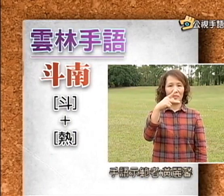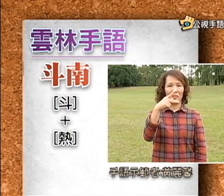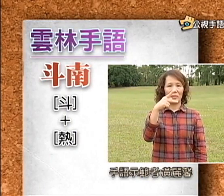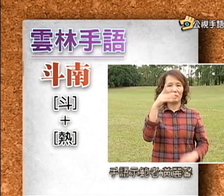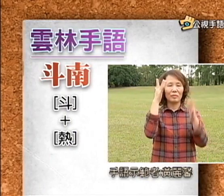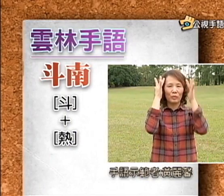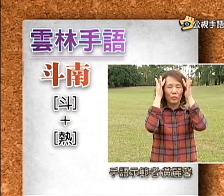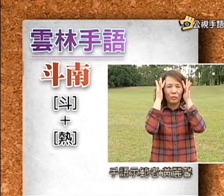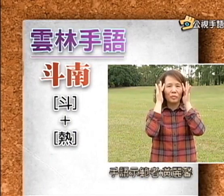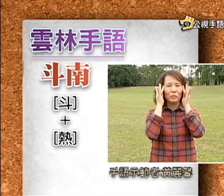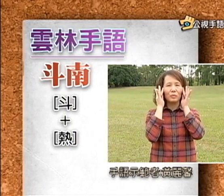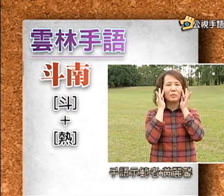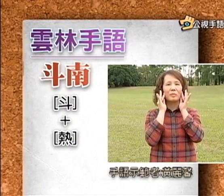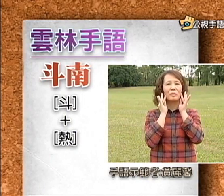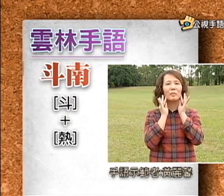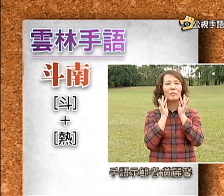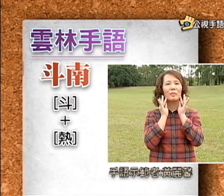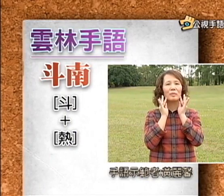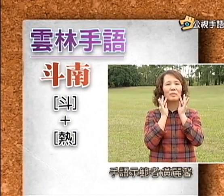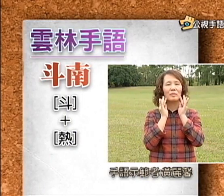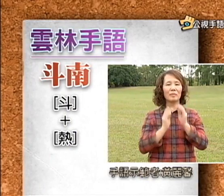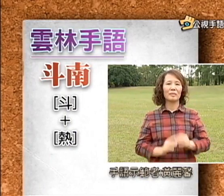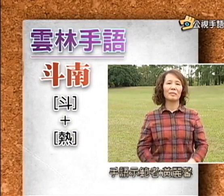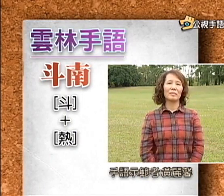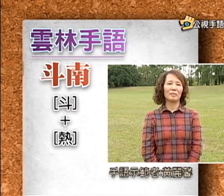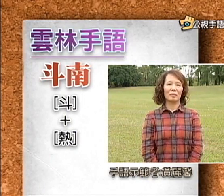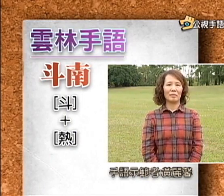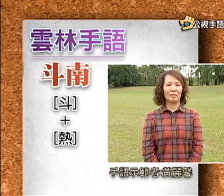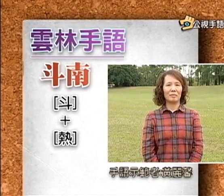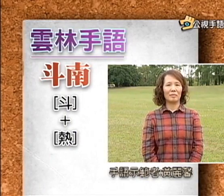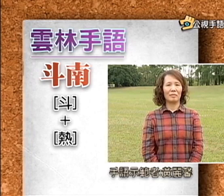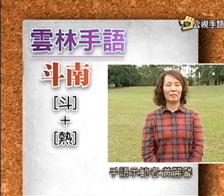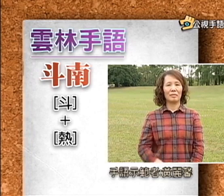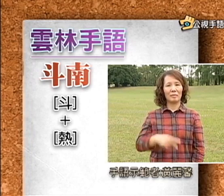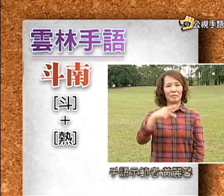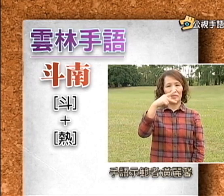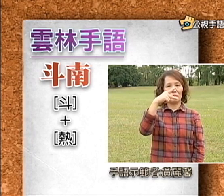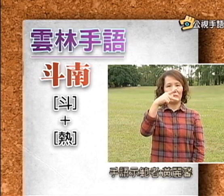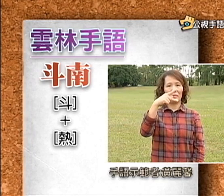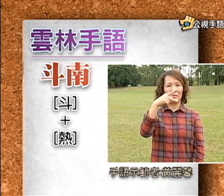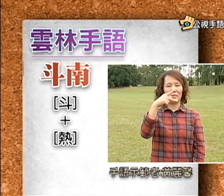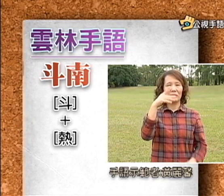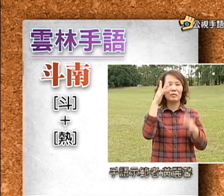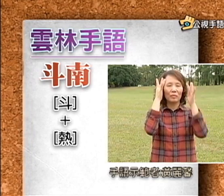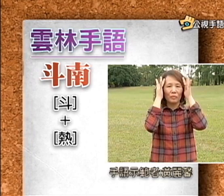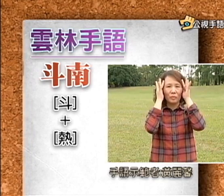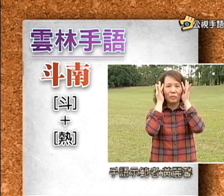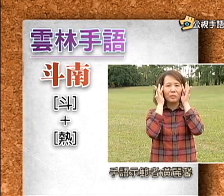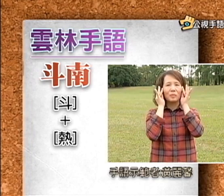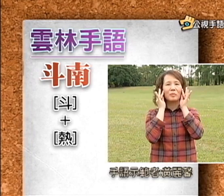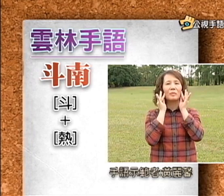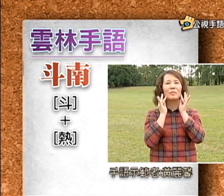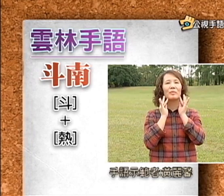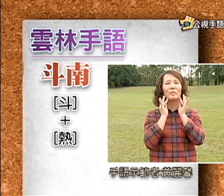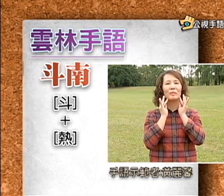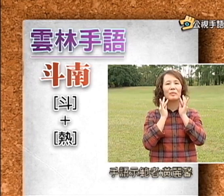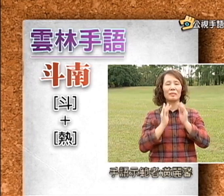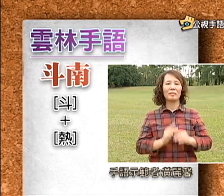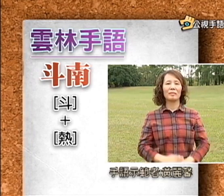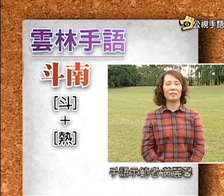斗南，手语可以比作斗加上热。